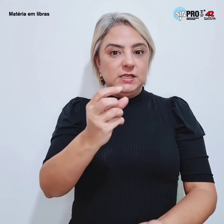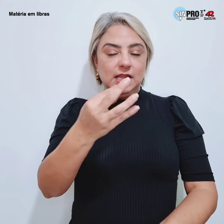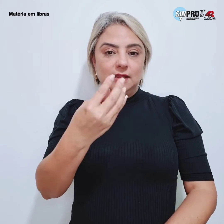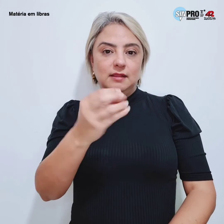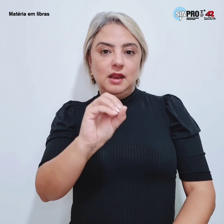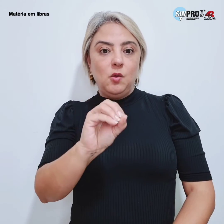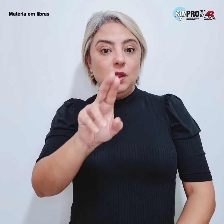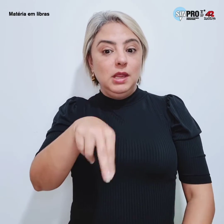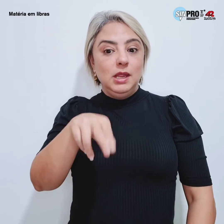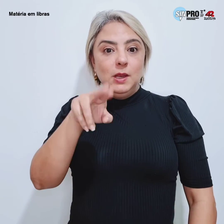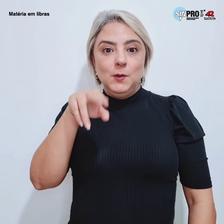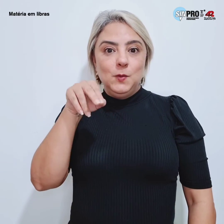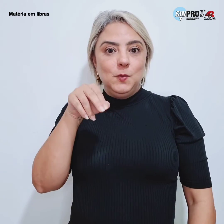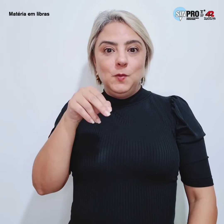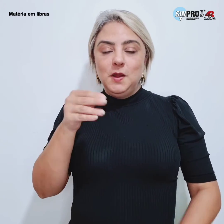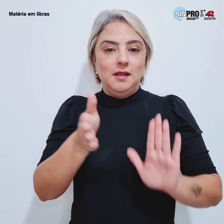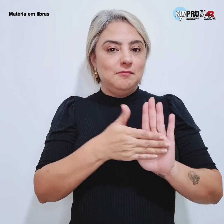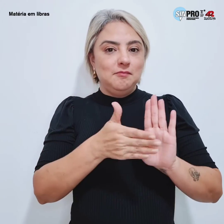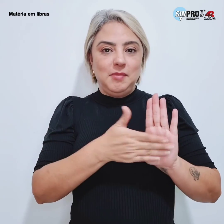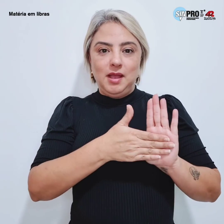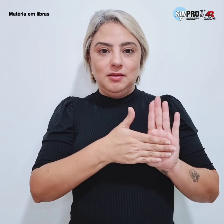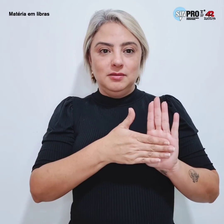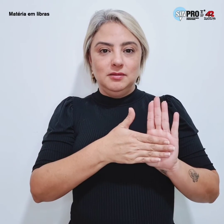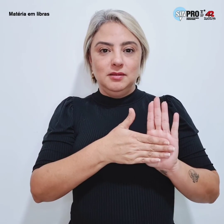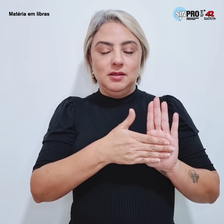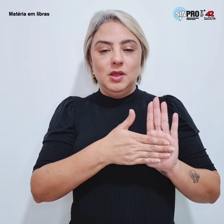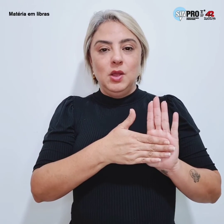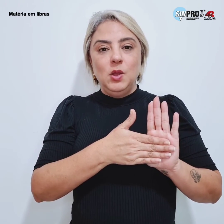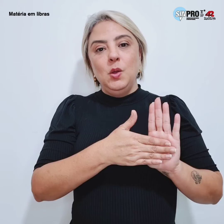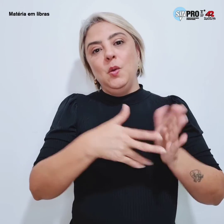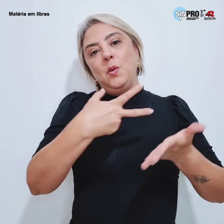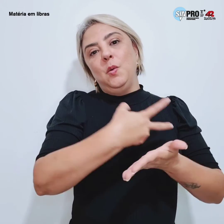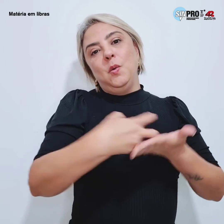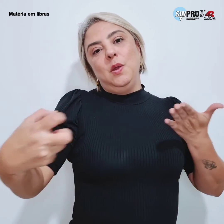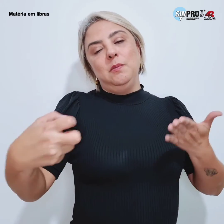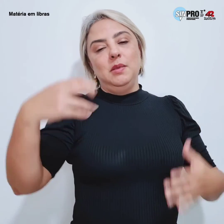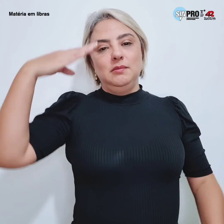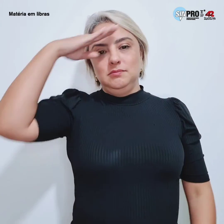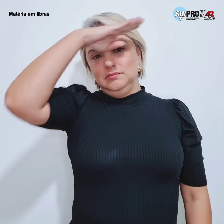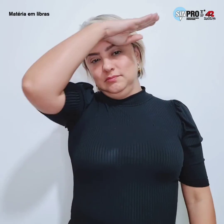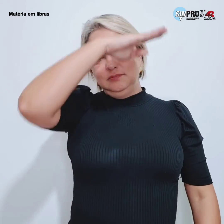jamais irá colocar em pauta o impedimento de Bolsonaro.